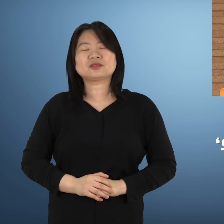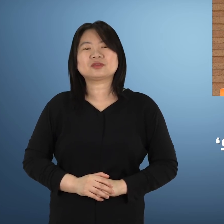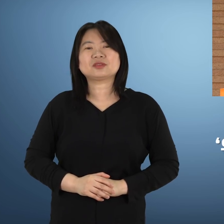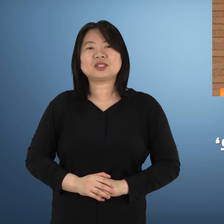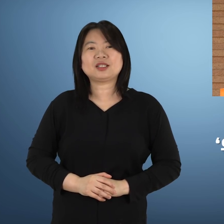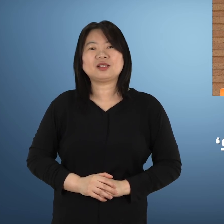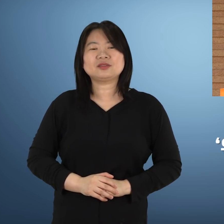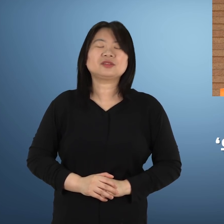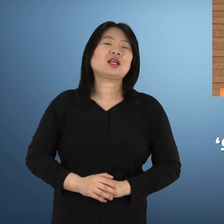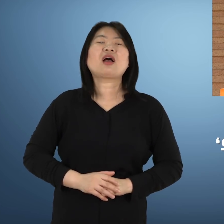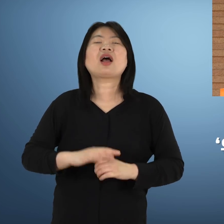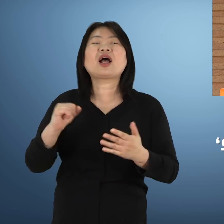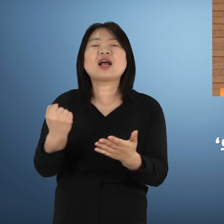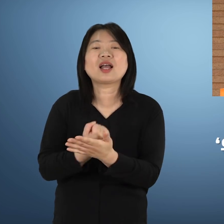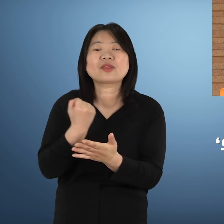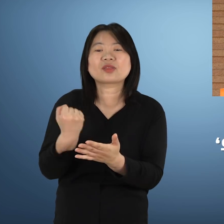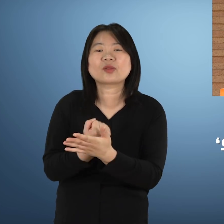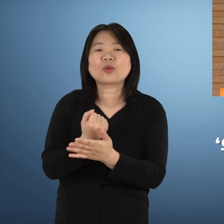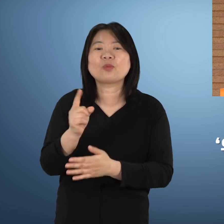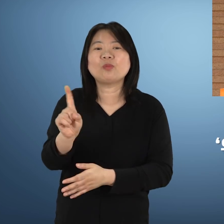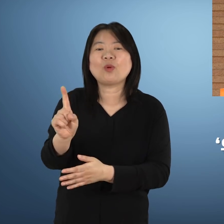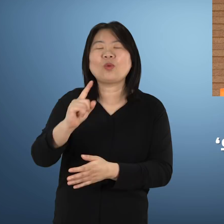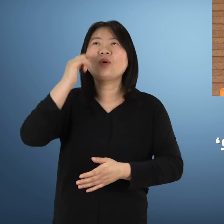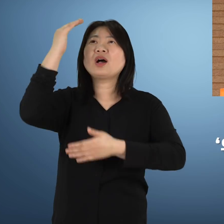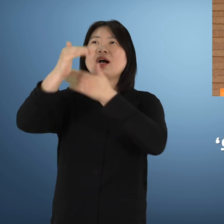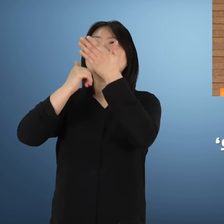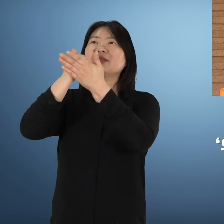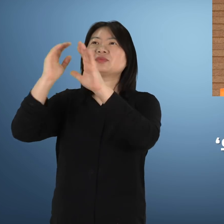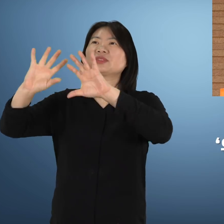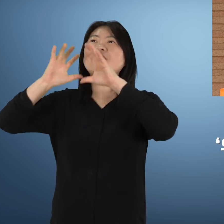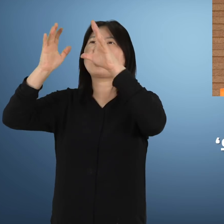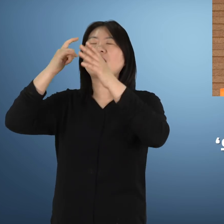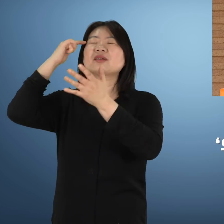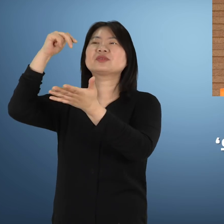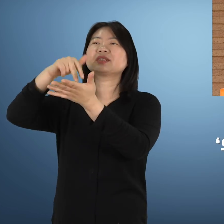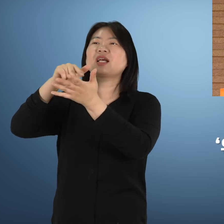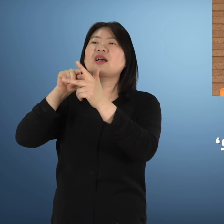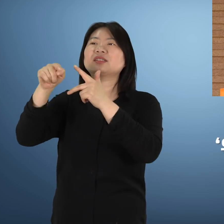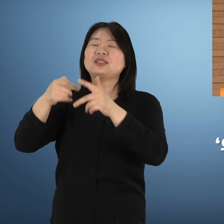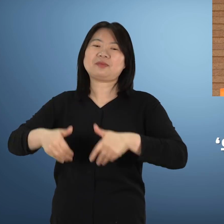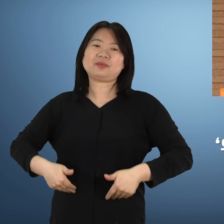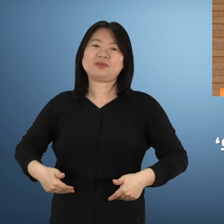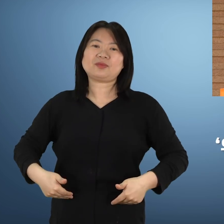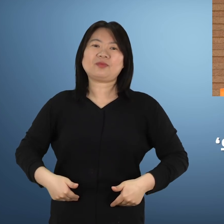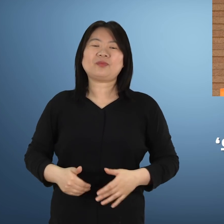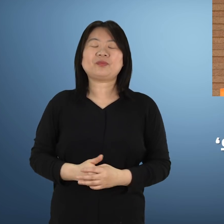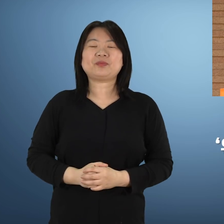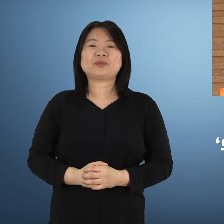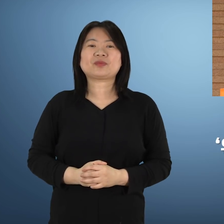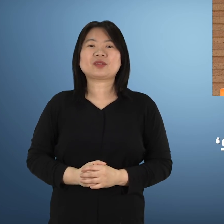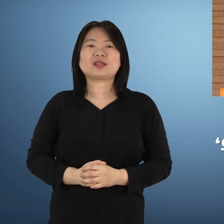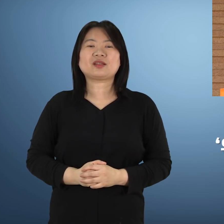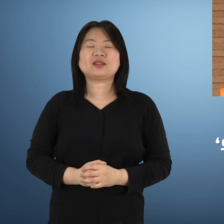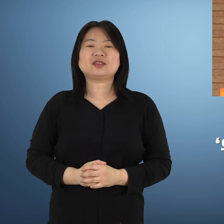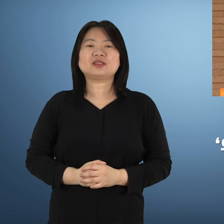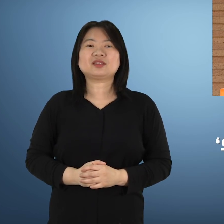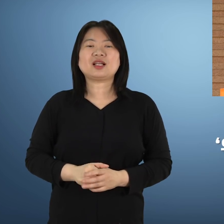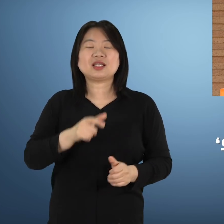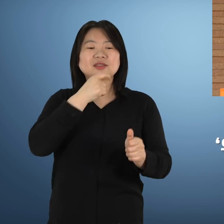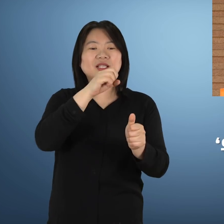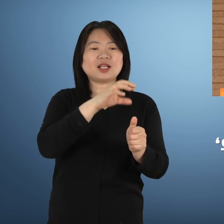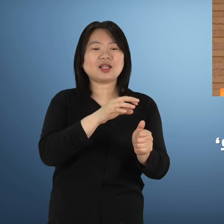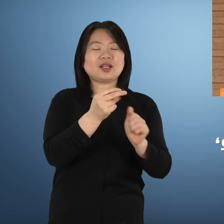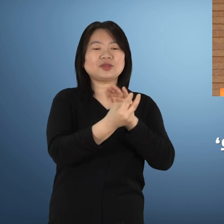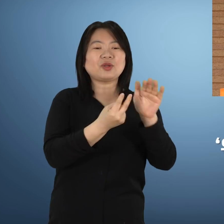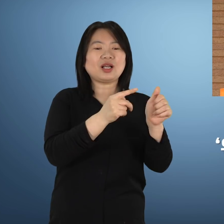우선 이 애통은 하나님의 나라 관점에서 이해를 해야 돼요. 자, 세례 요한의